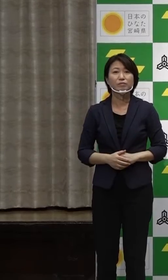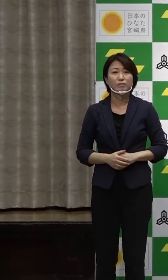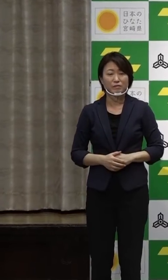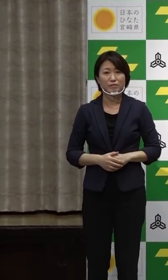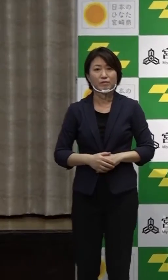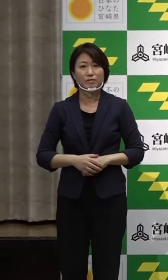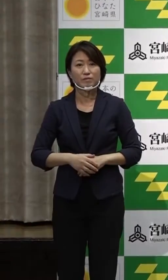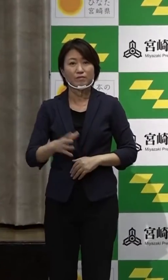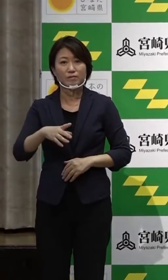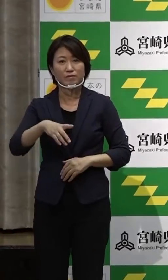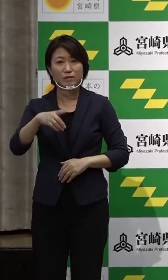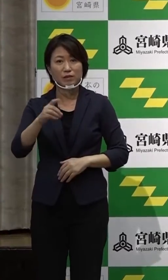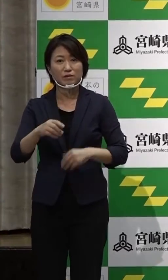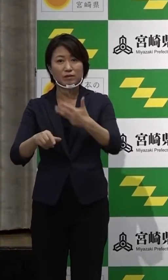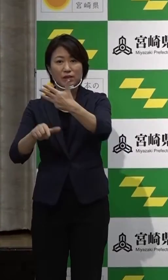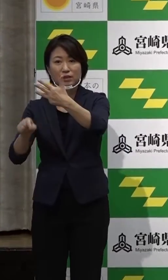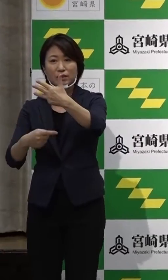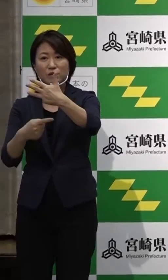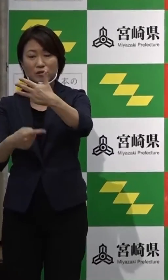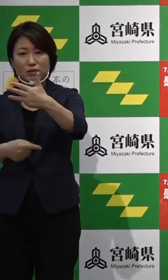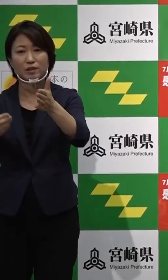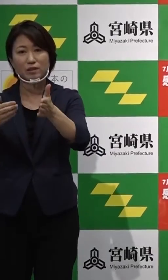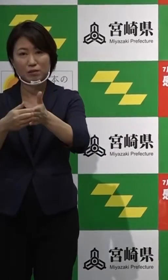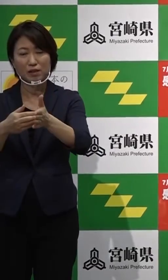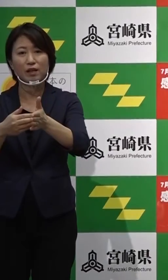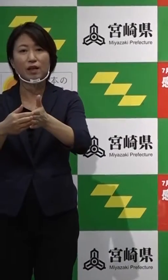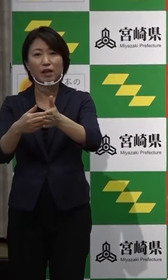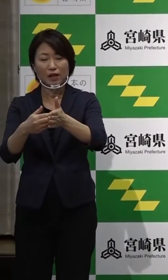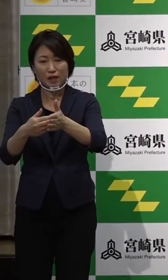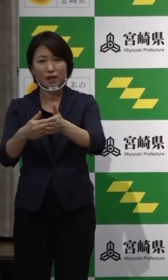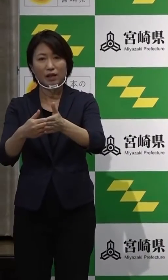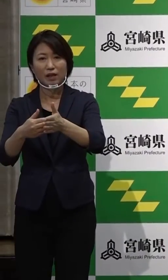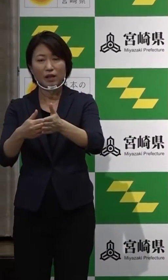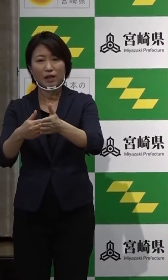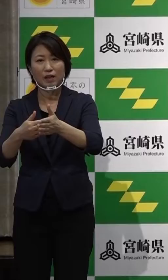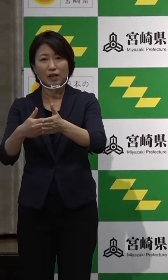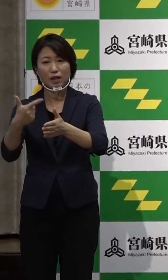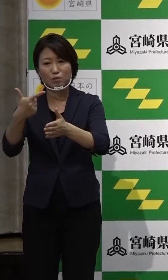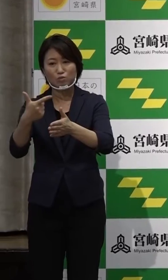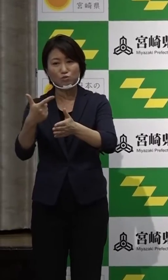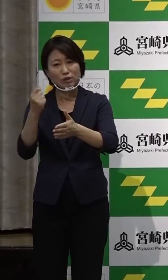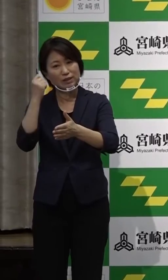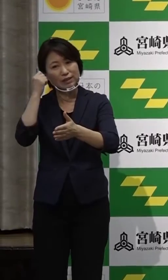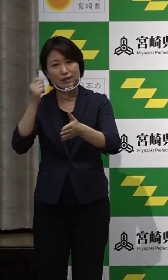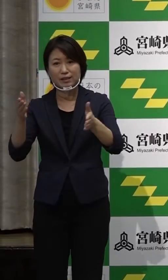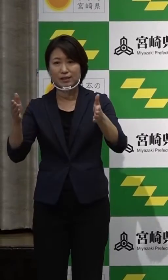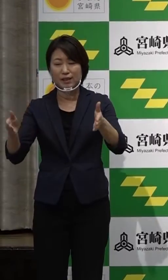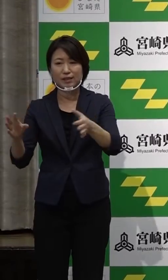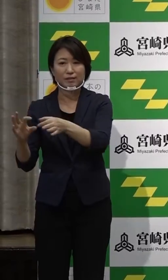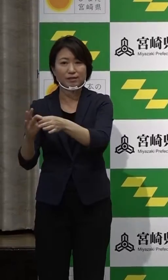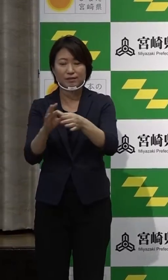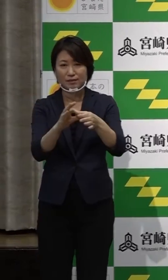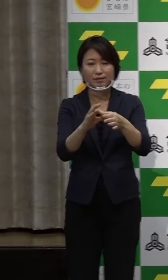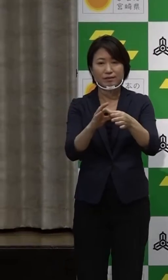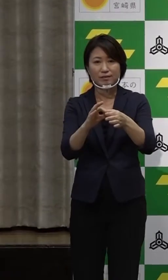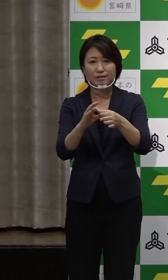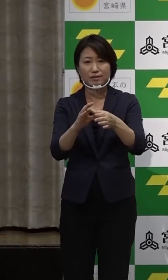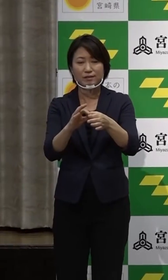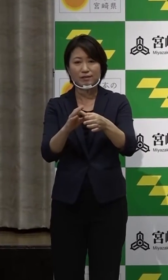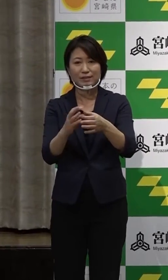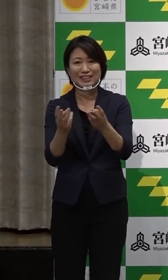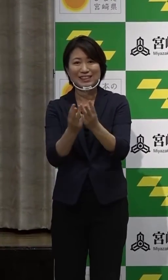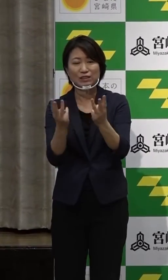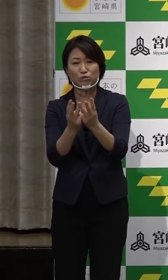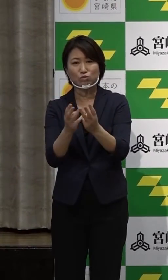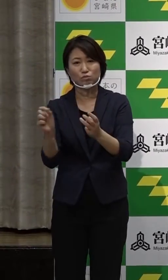ず8月1日まで6日間連続10人台、昨日は22人、そして今日が30人以上ということ